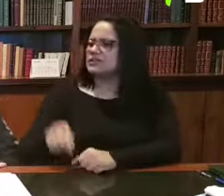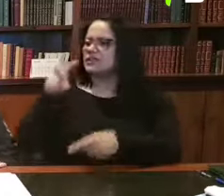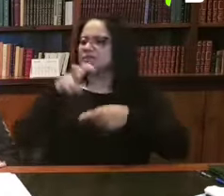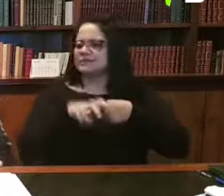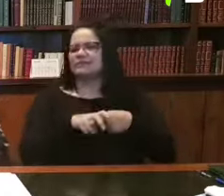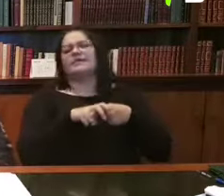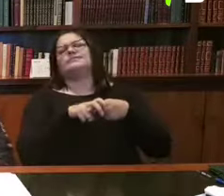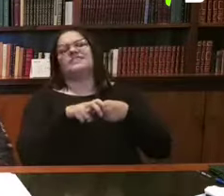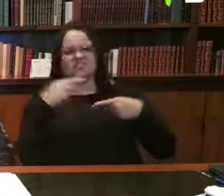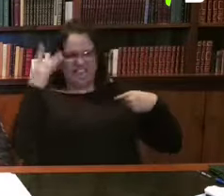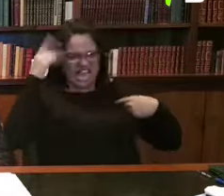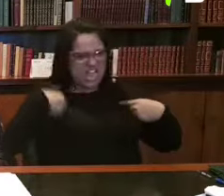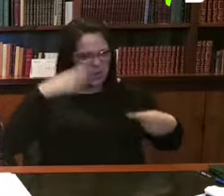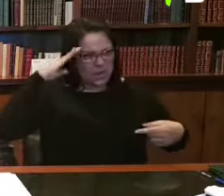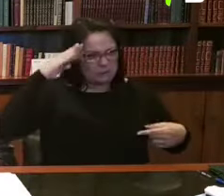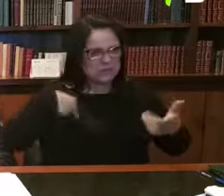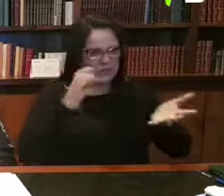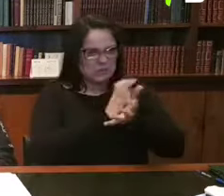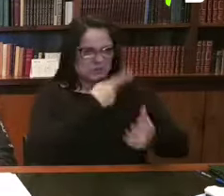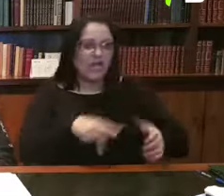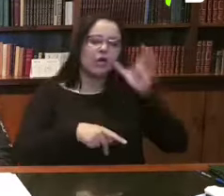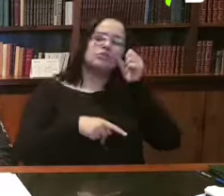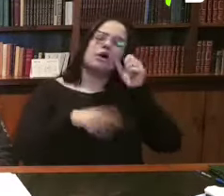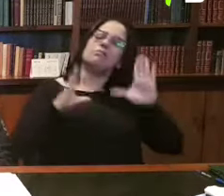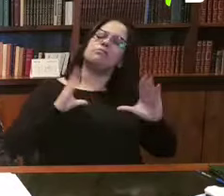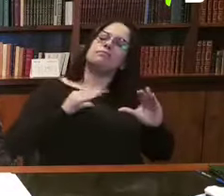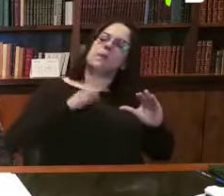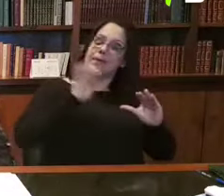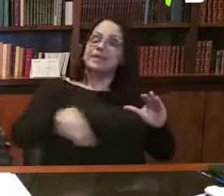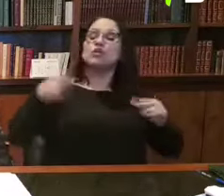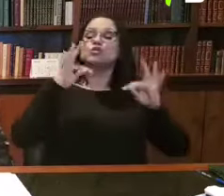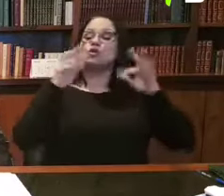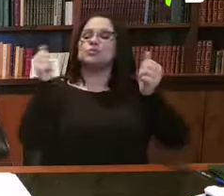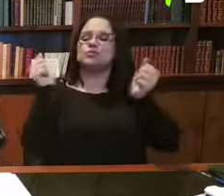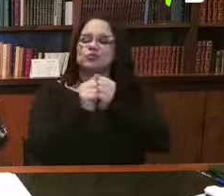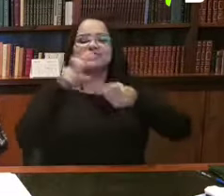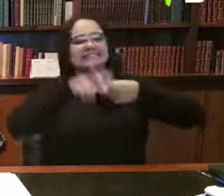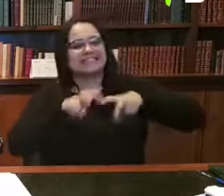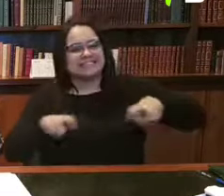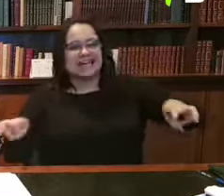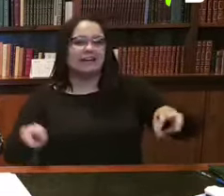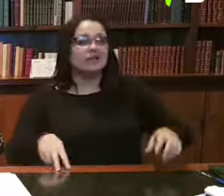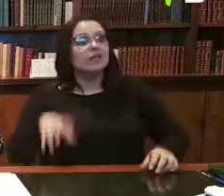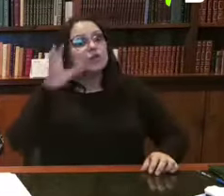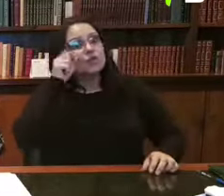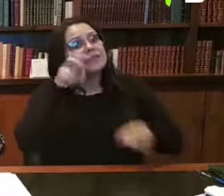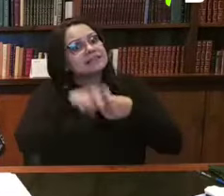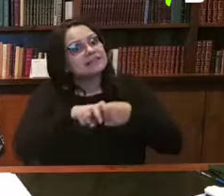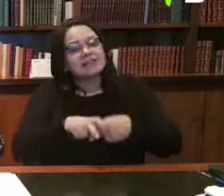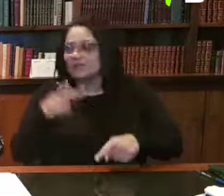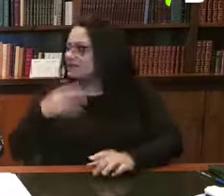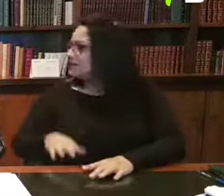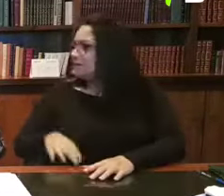aqui vou dormir sentar você acha que o o comandante vai dormir bem lá e a turma ficar aqui dormindo você tá vai dormir todo mundo sentado eu tenho mais tempo para consertar vou